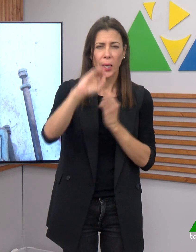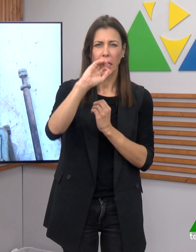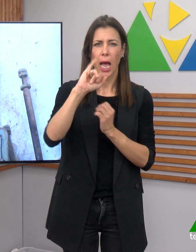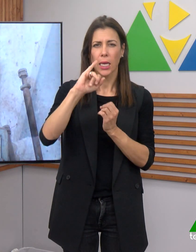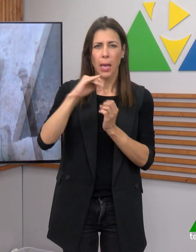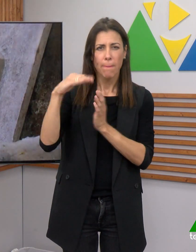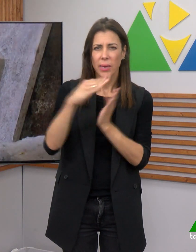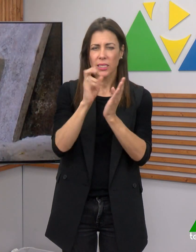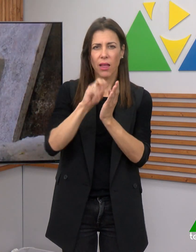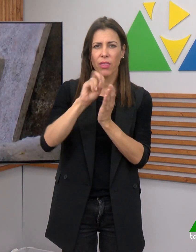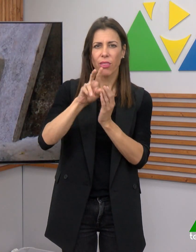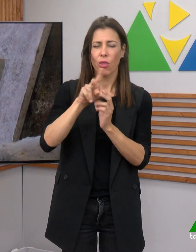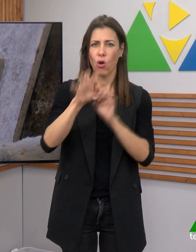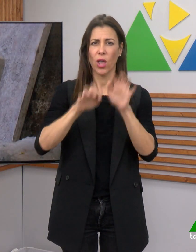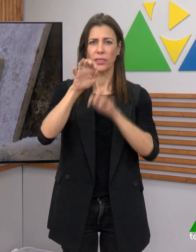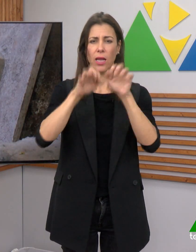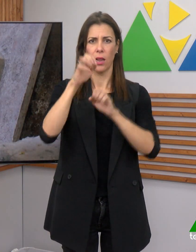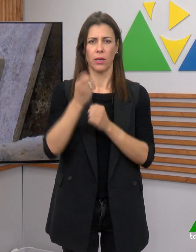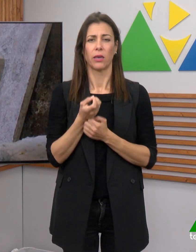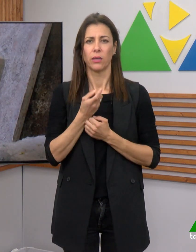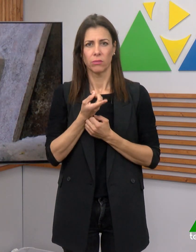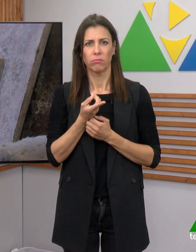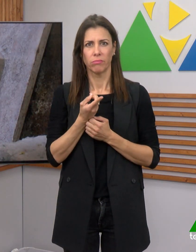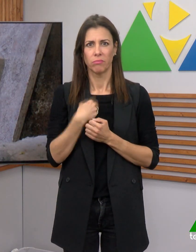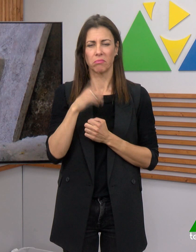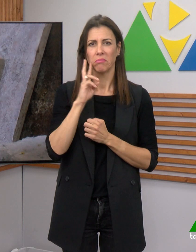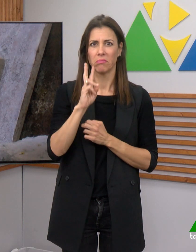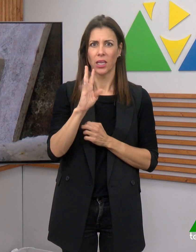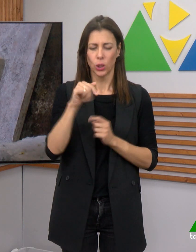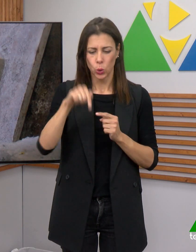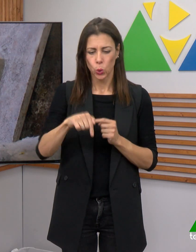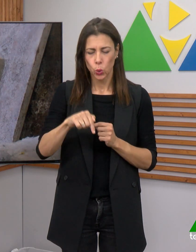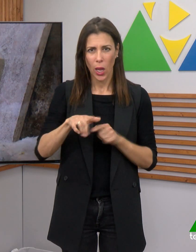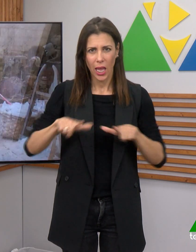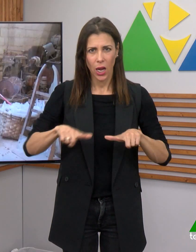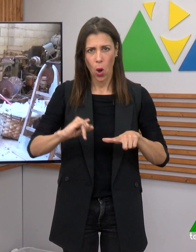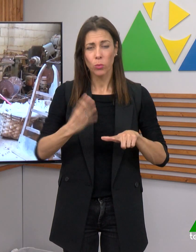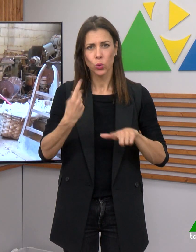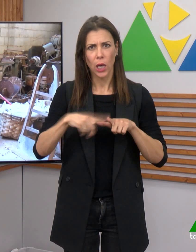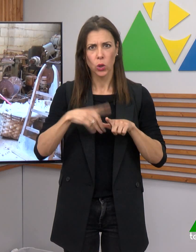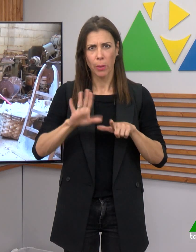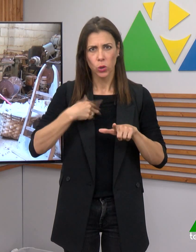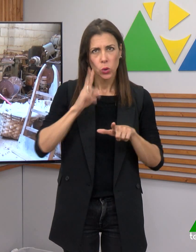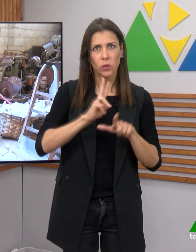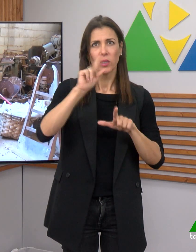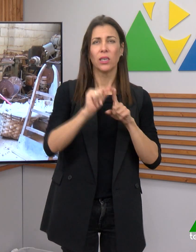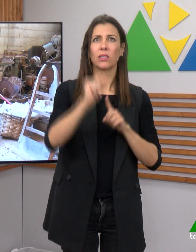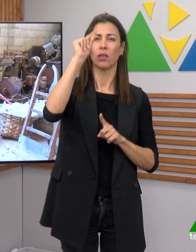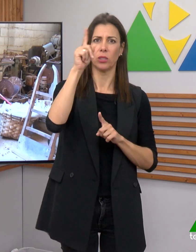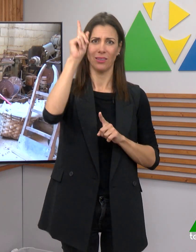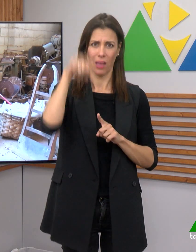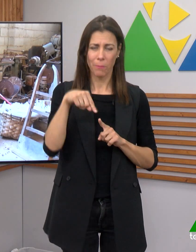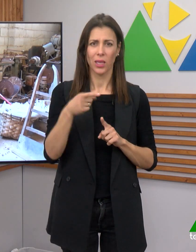arriba, vemos escaleras, vemos engranajes, vemos... Sí, esto es una estructura... Que evidentemente en el suelo hay muchas cosas, pero también en las zonas